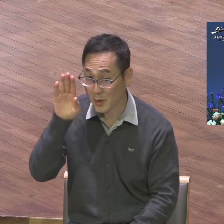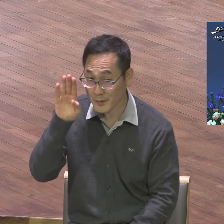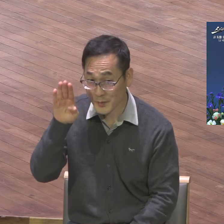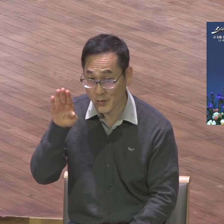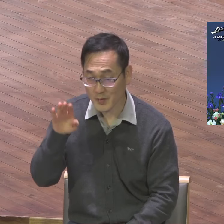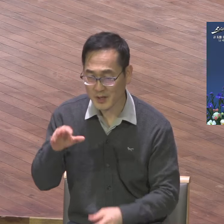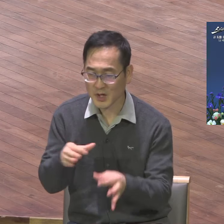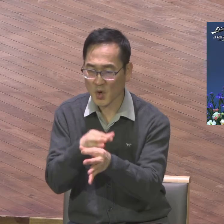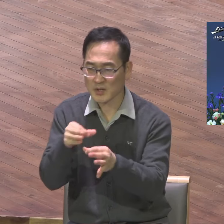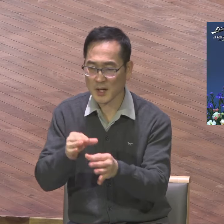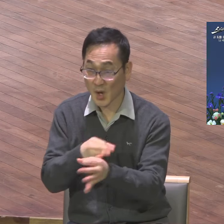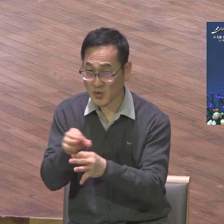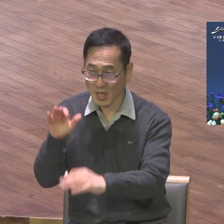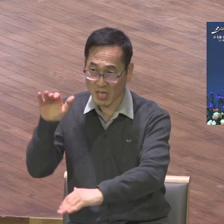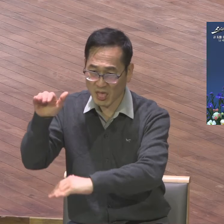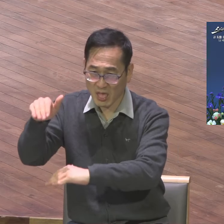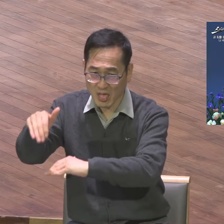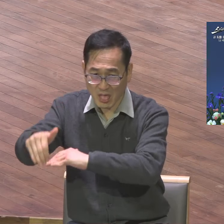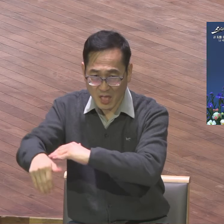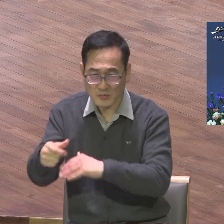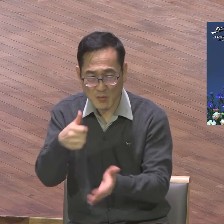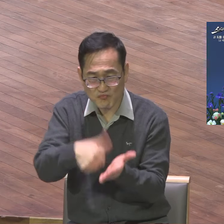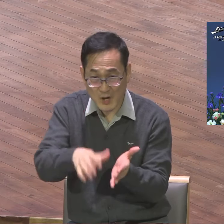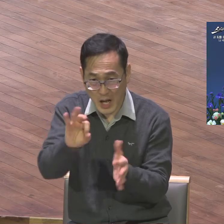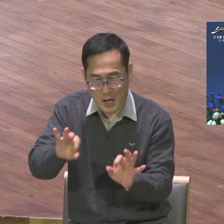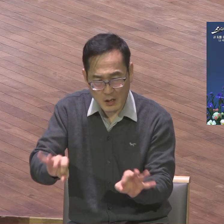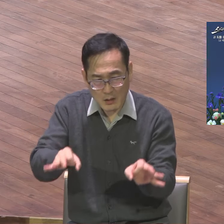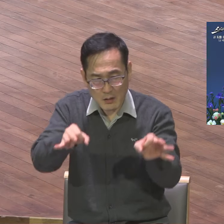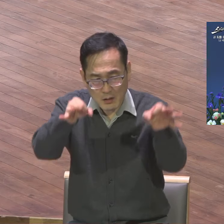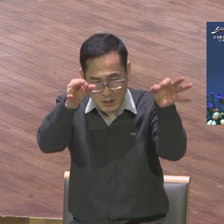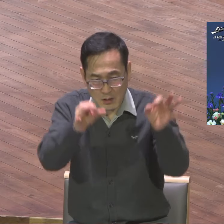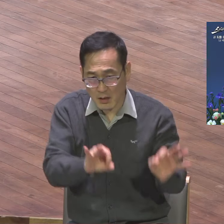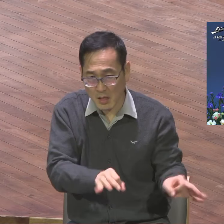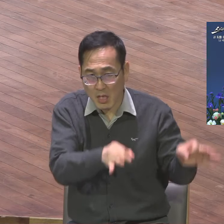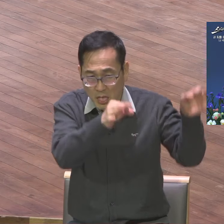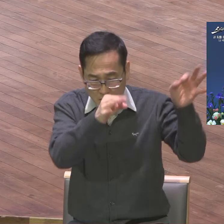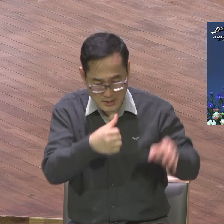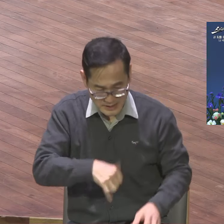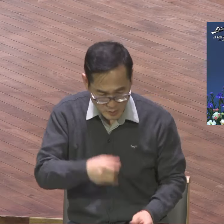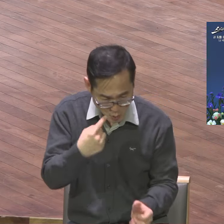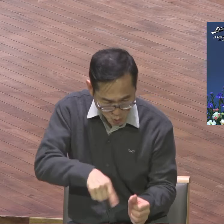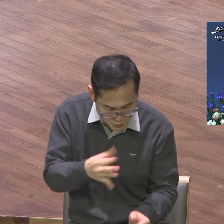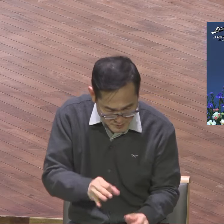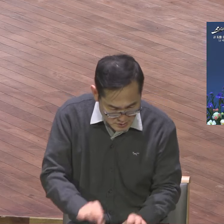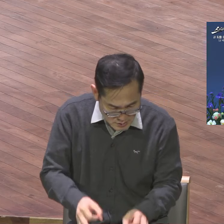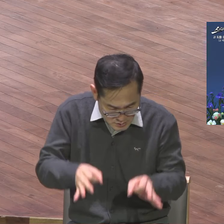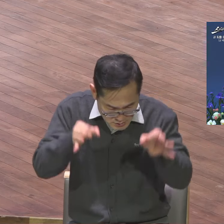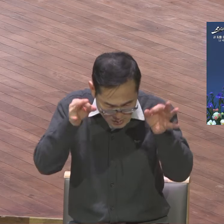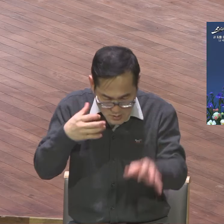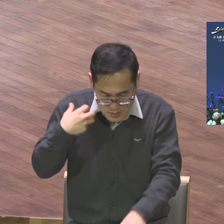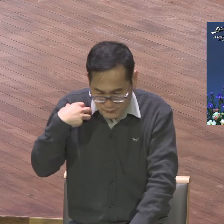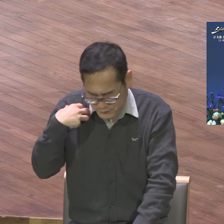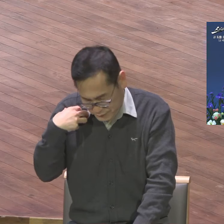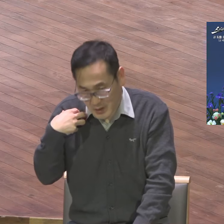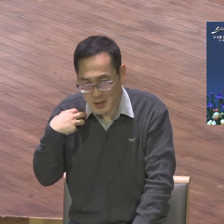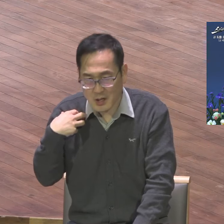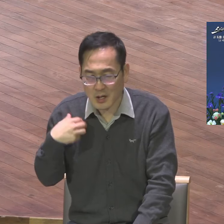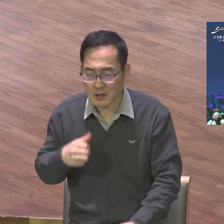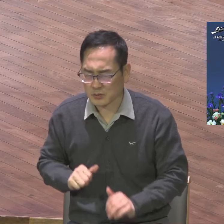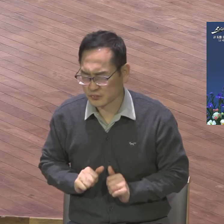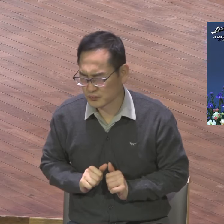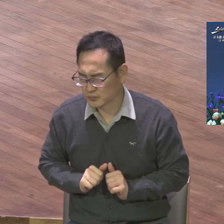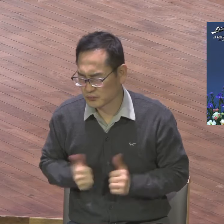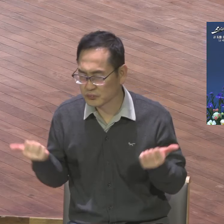뭐 경기 침체, 치솟는 물가 상승, 자녀들의 교육비 문제로 인해 가지고 그냥